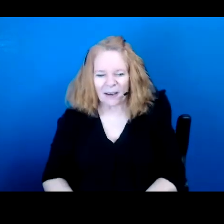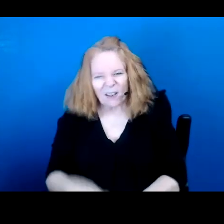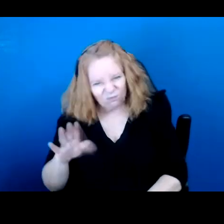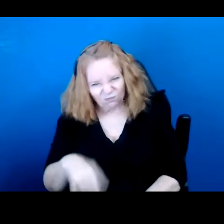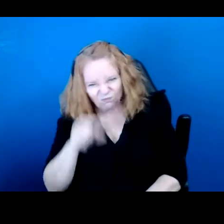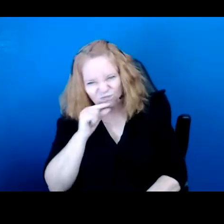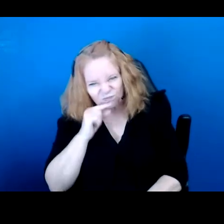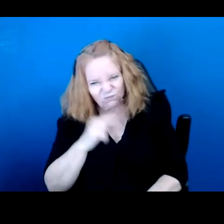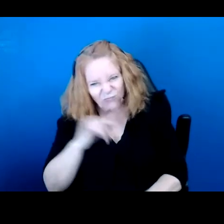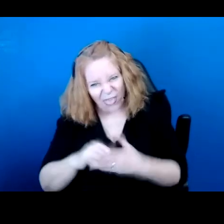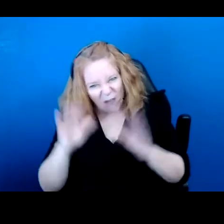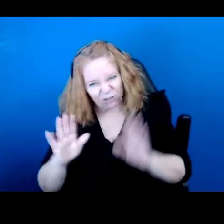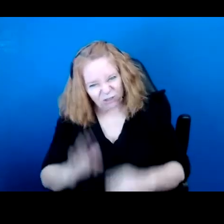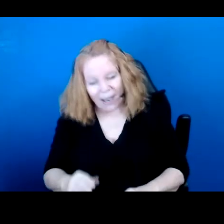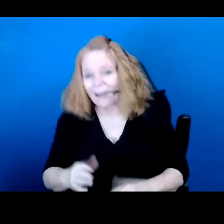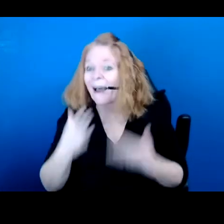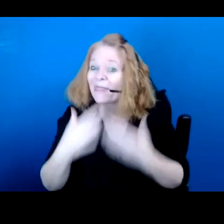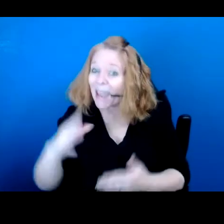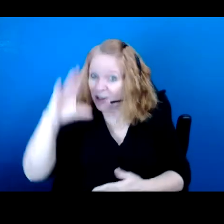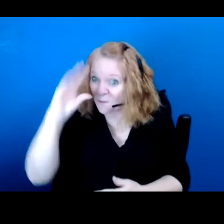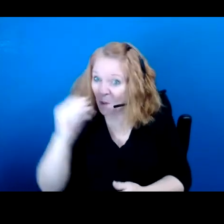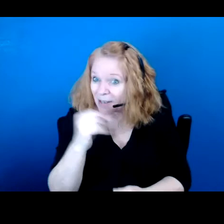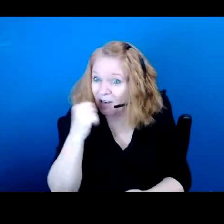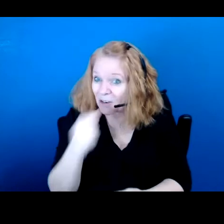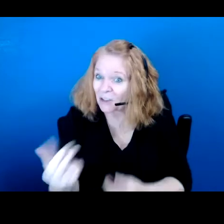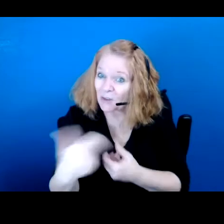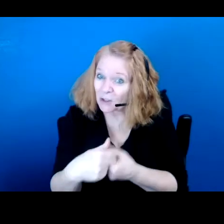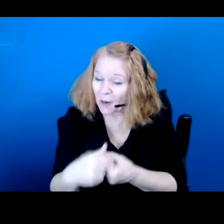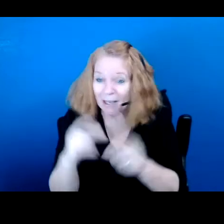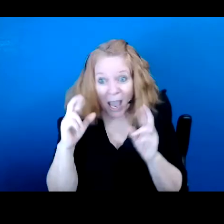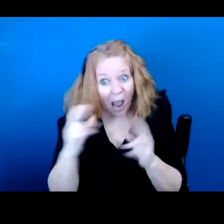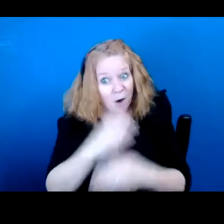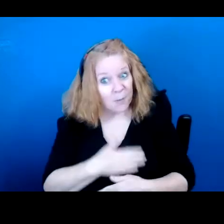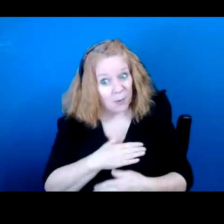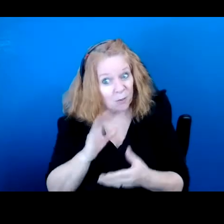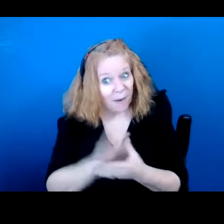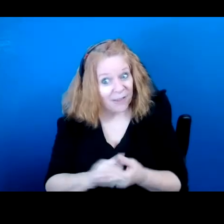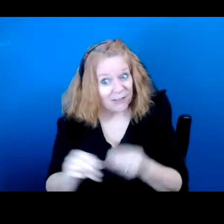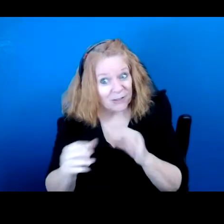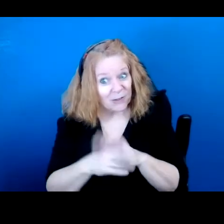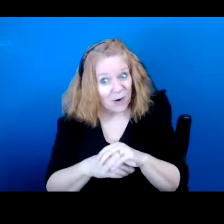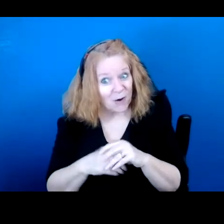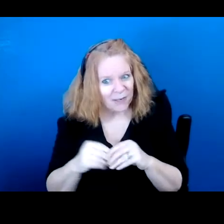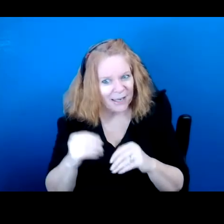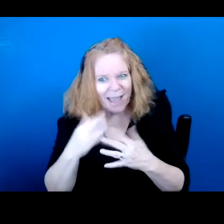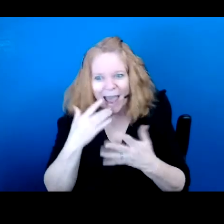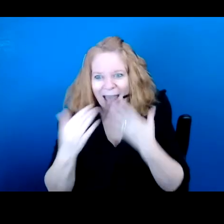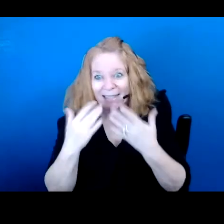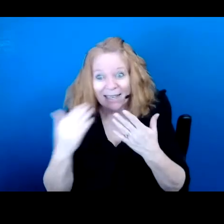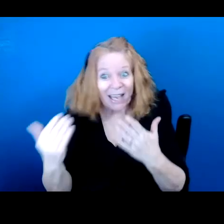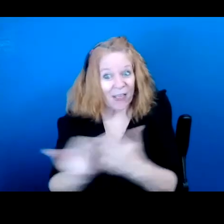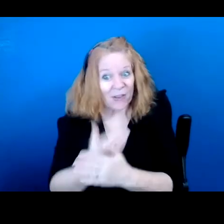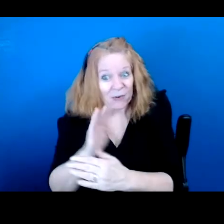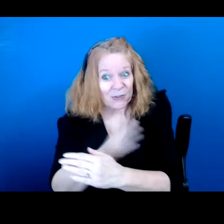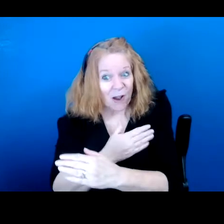familia pero único encuentro que excelente sí y gracias niños y